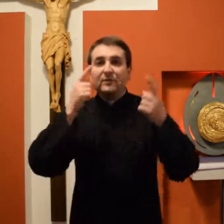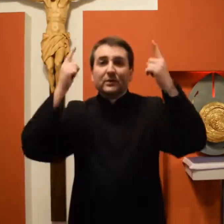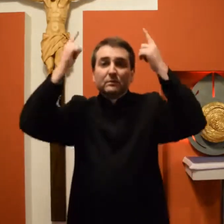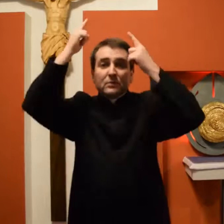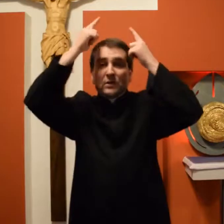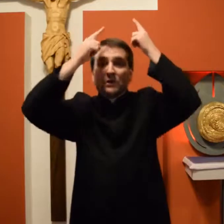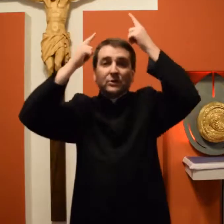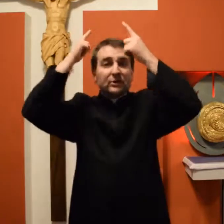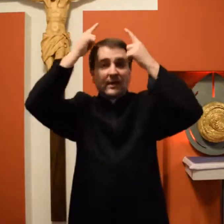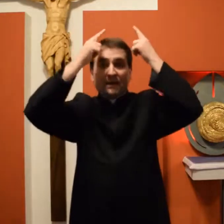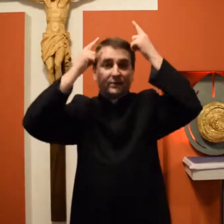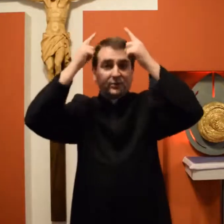potrafimy myśleć,